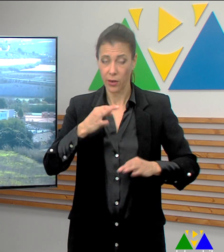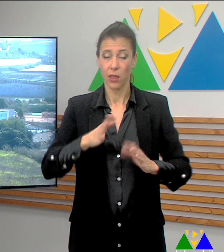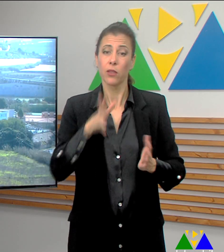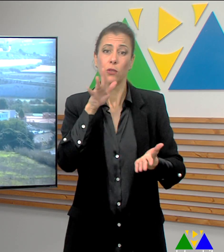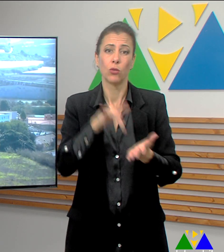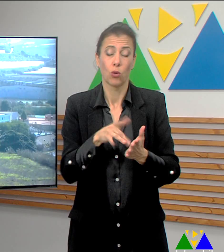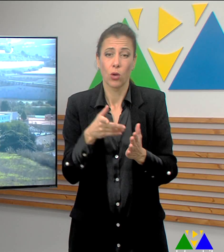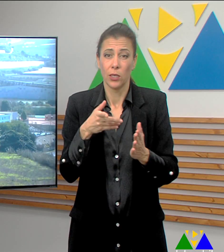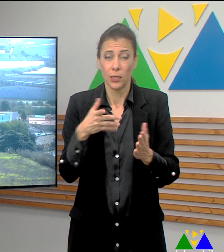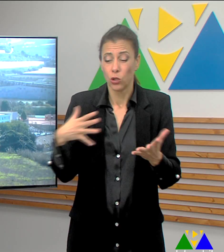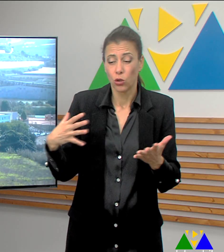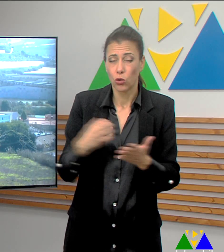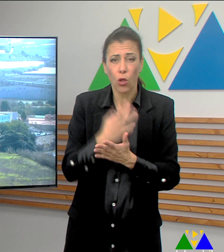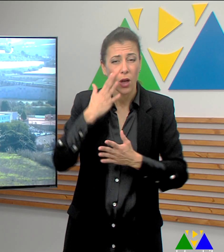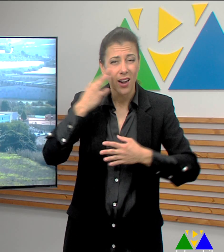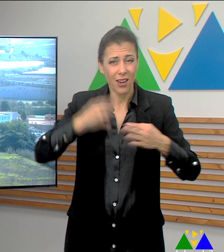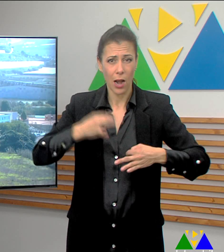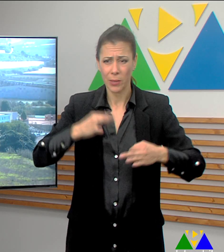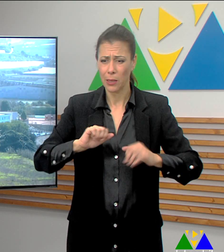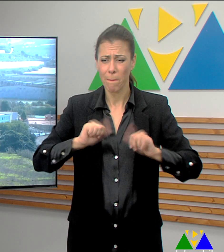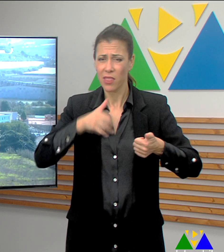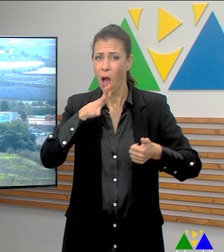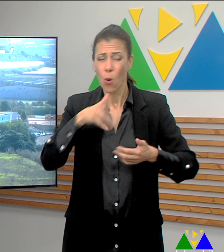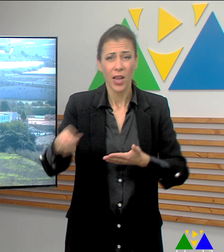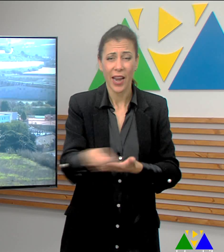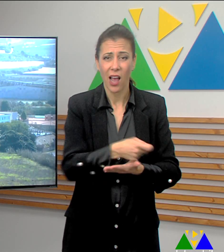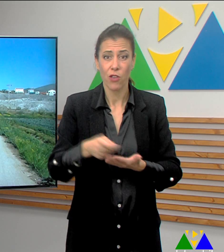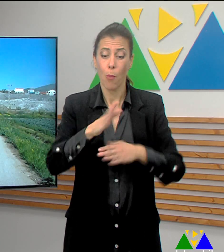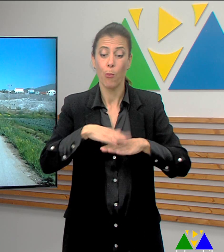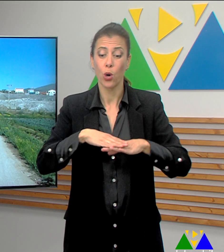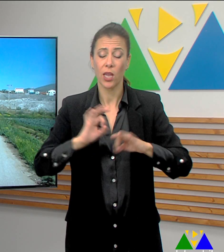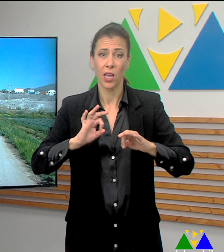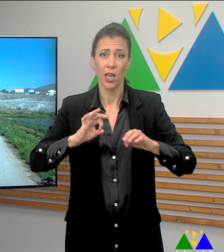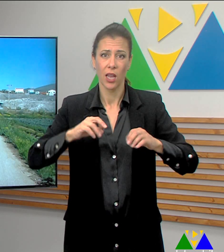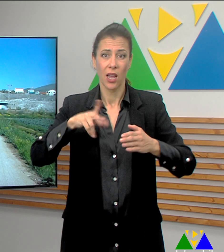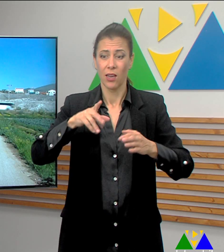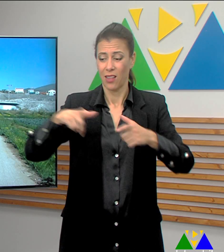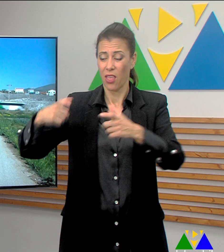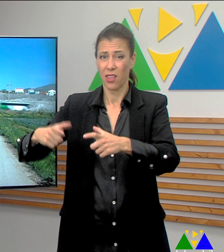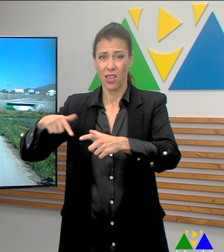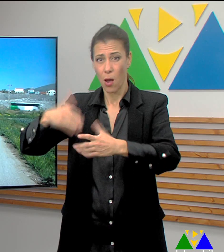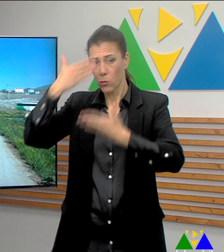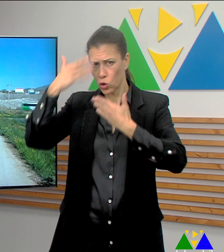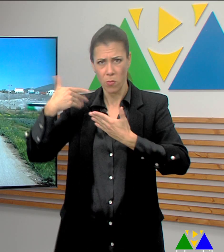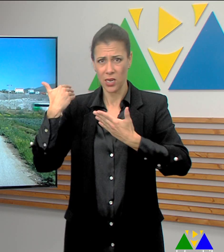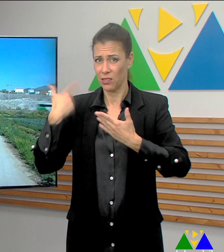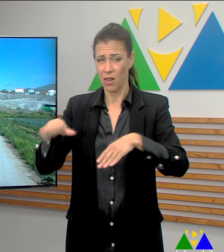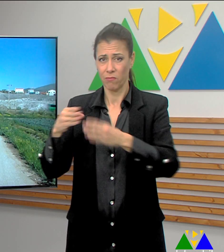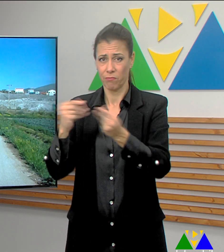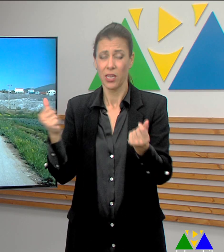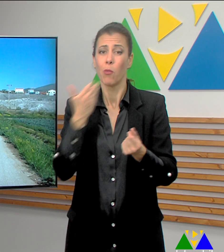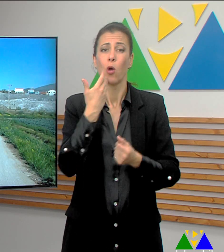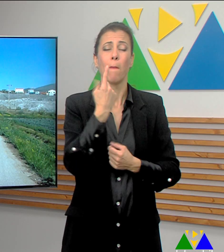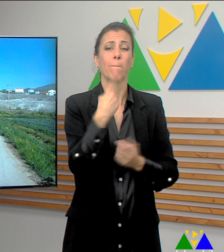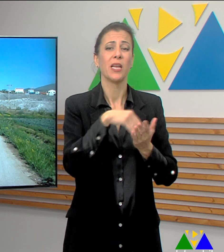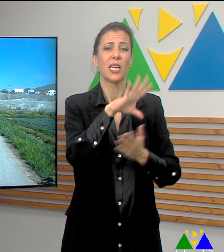se mete toda esta zona realmente en regadío, porque la acequia musulmana había desaparecido, ya no estaba en uso. Por ejemplo, en